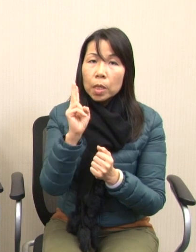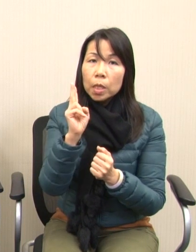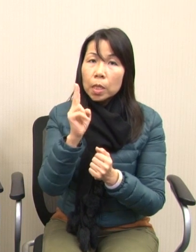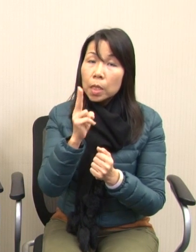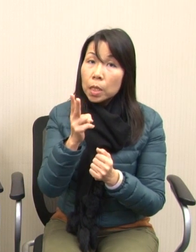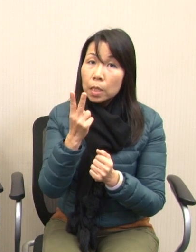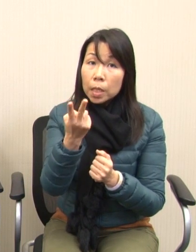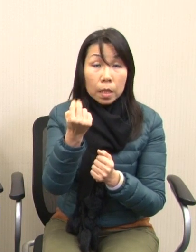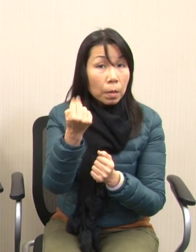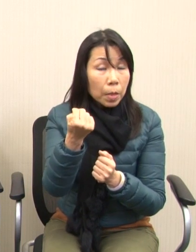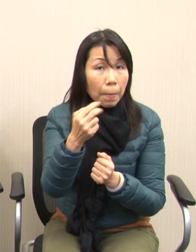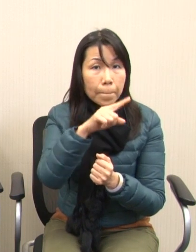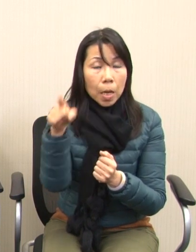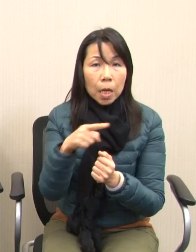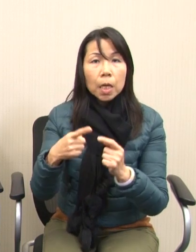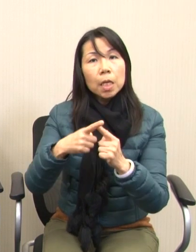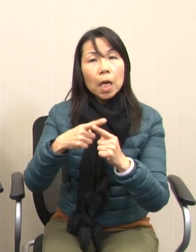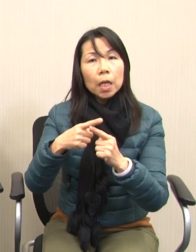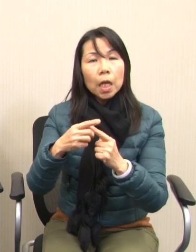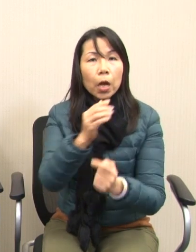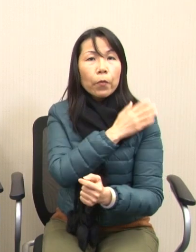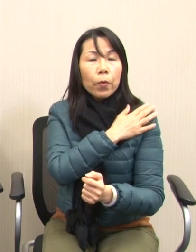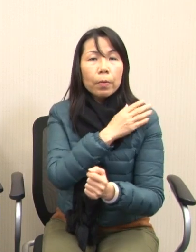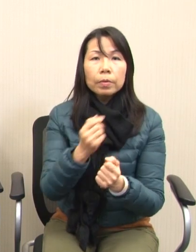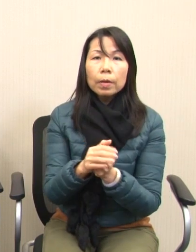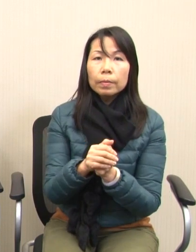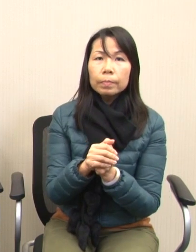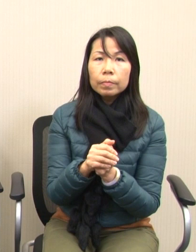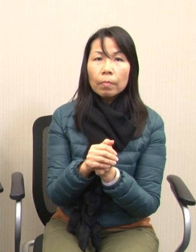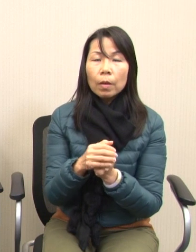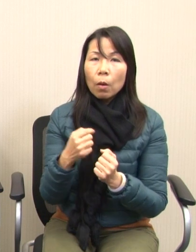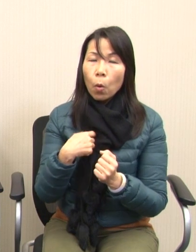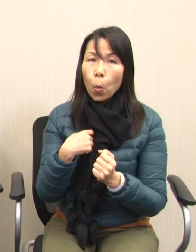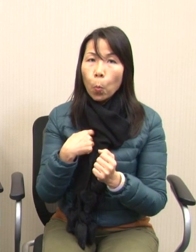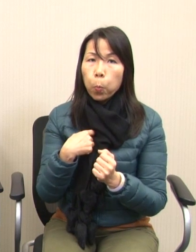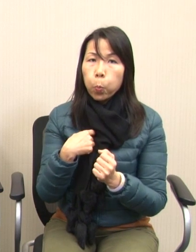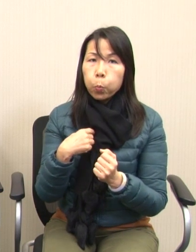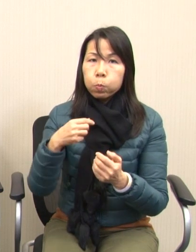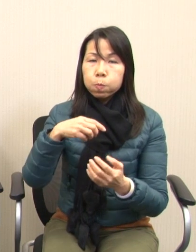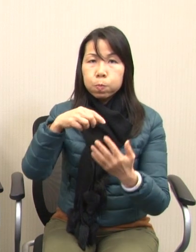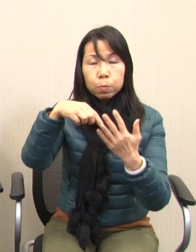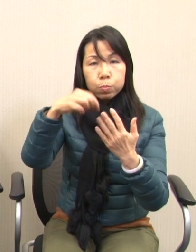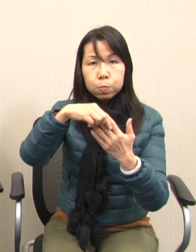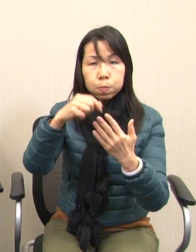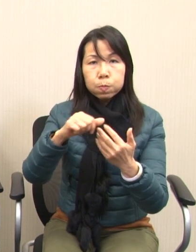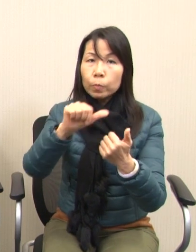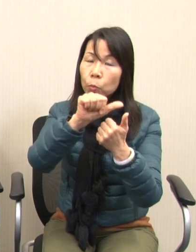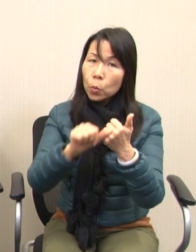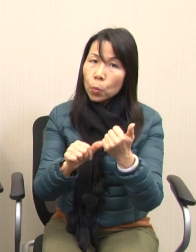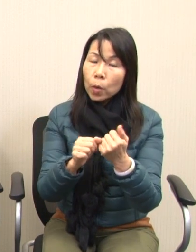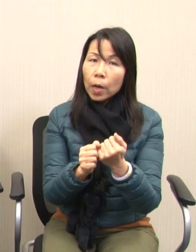從授權學嘅講法就係話，我之所以做咗選委，係因為